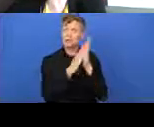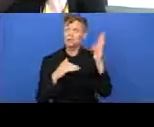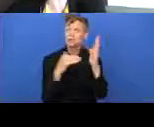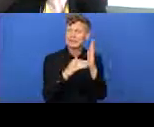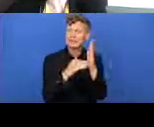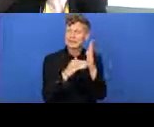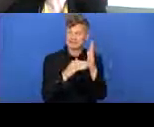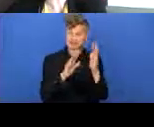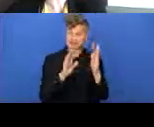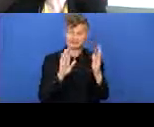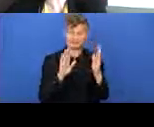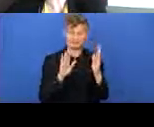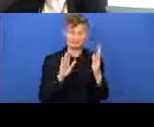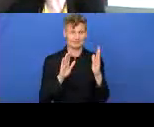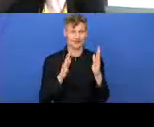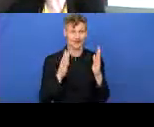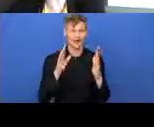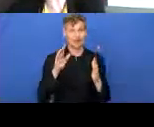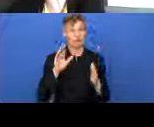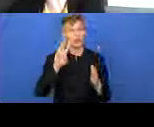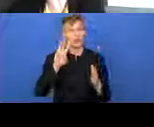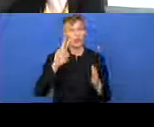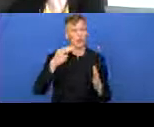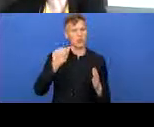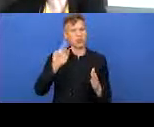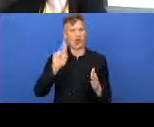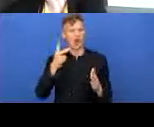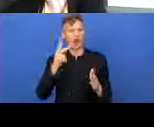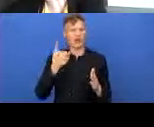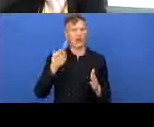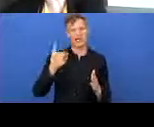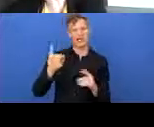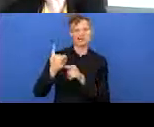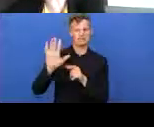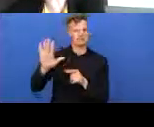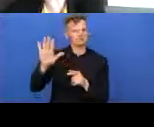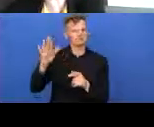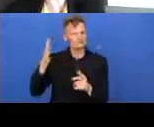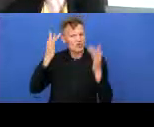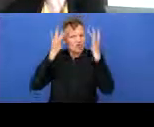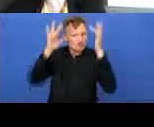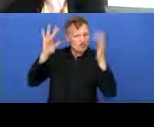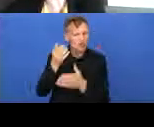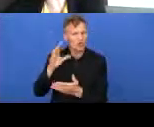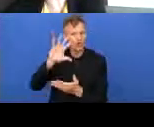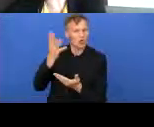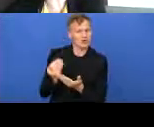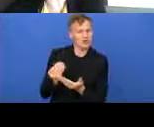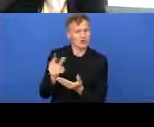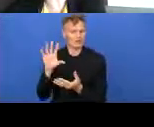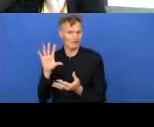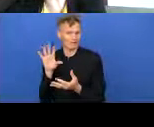le programme Te Whariki, qui a un cadrage biculturel qui encourage l'inclusion des